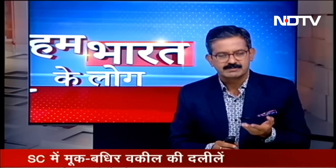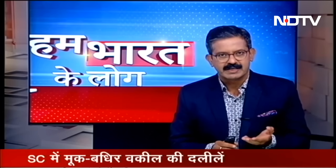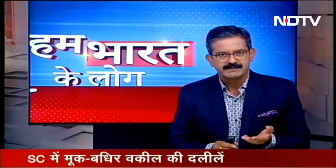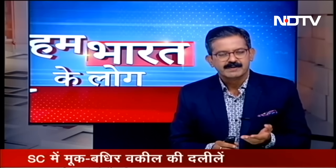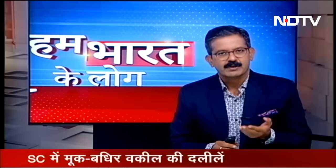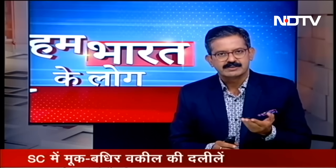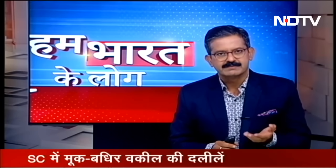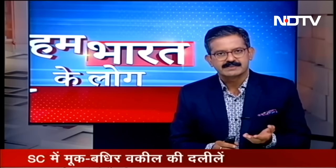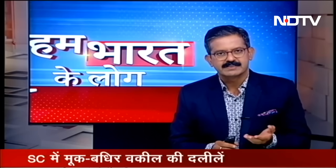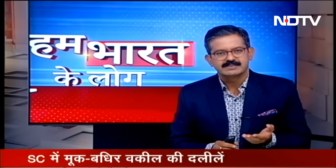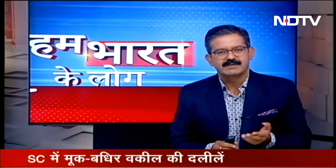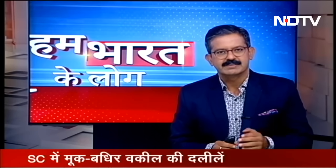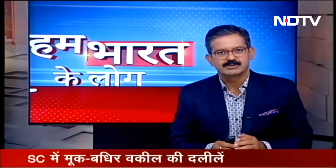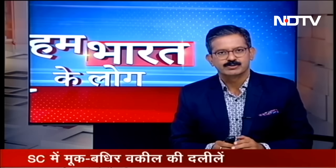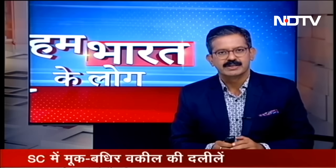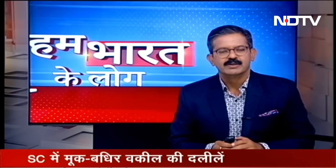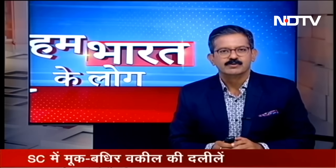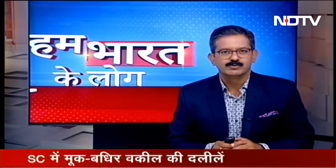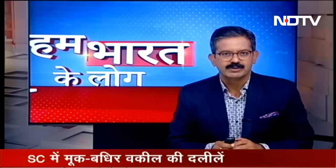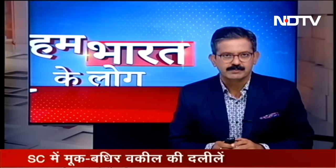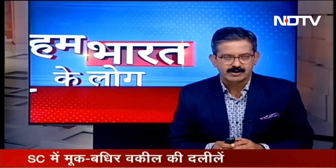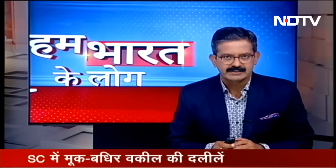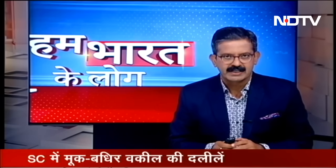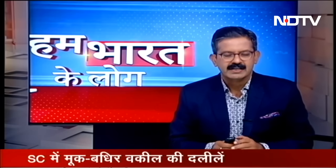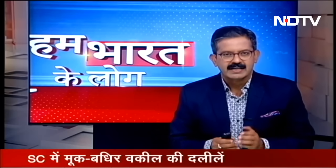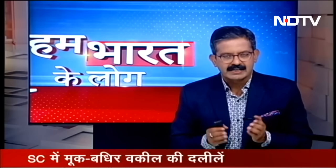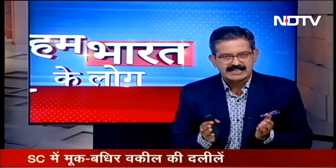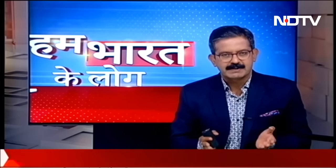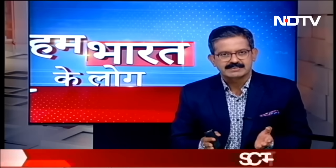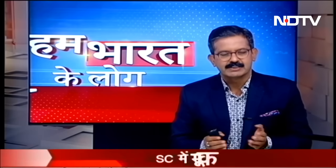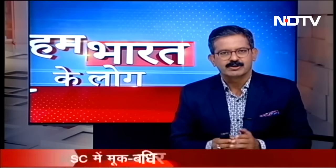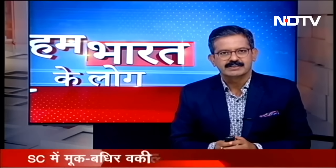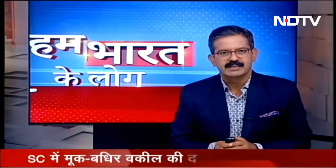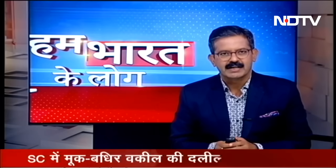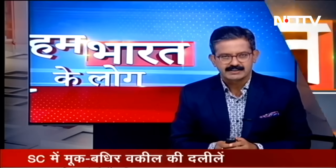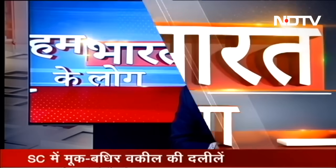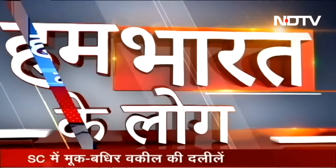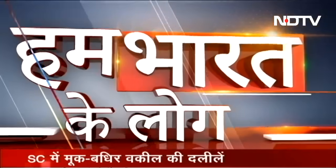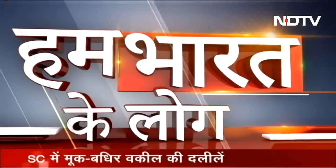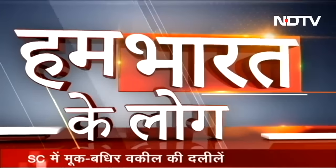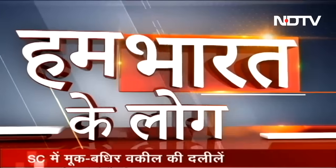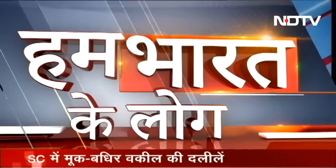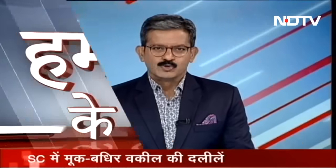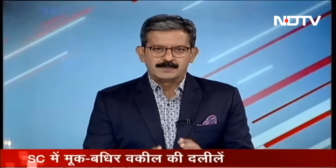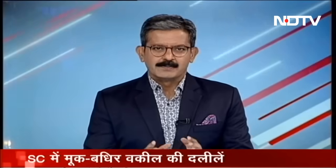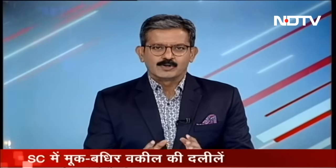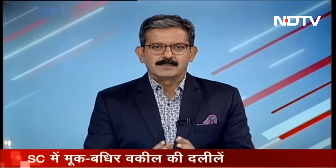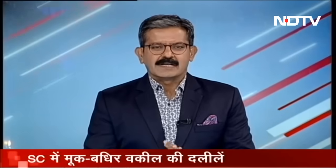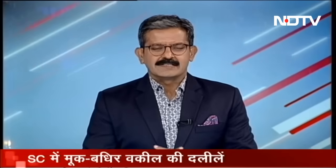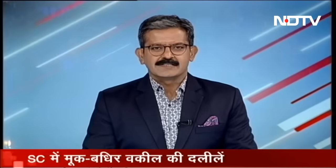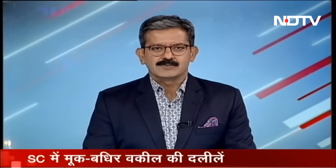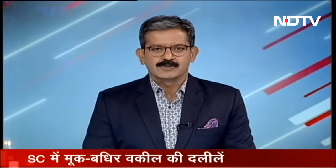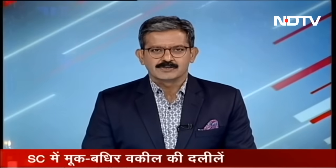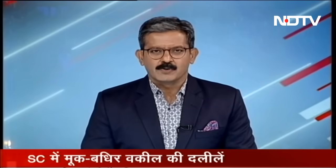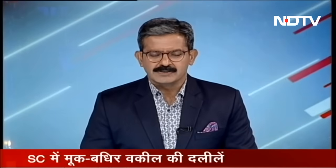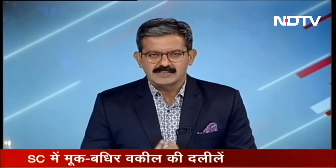जस्टिस को समझाई और चीफ जस्टिस डीवाई चंद्रचूड़ ने उनको ये मौका दिया। एक खास बातचीत रिकॉर्ड की है, आइए सुन लेते हैं। सुप्रीम कोर्ट में एक